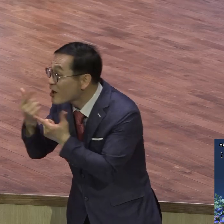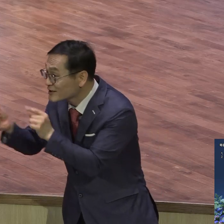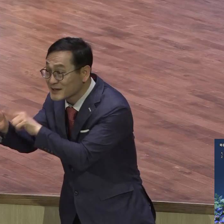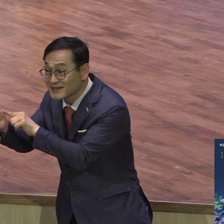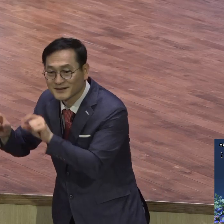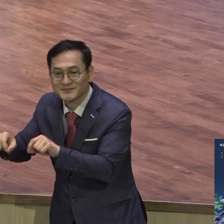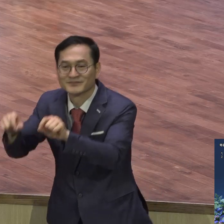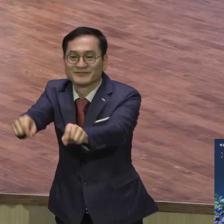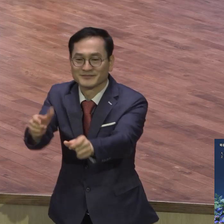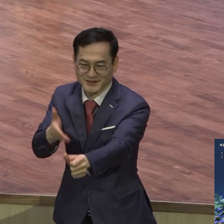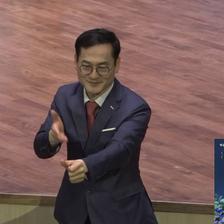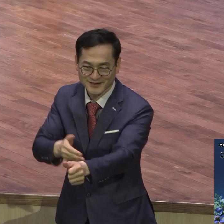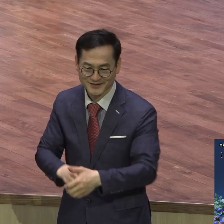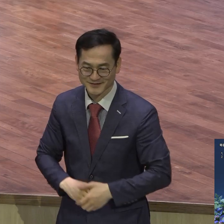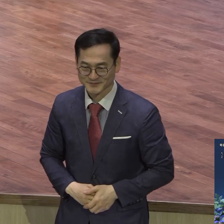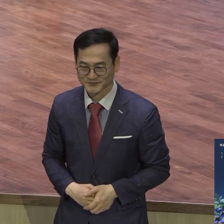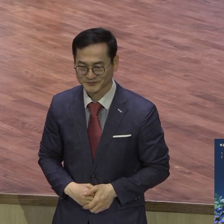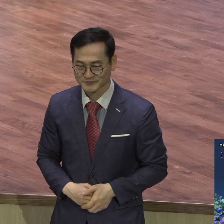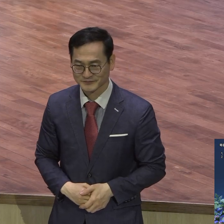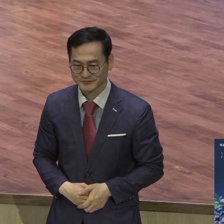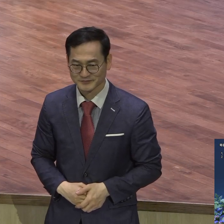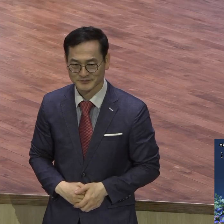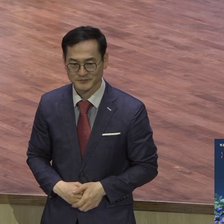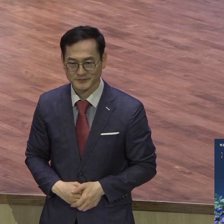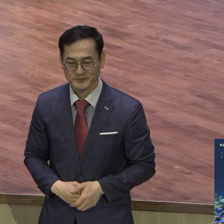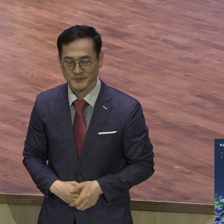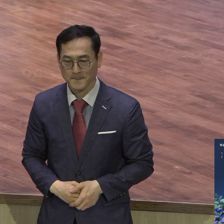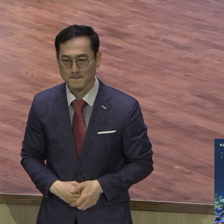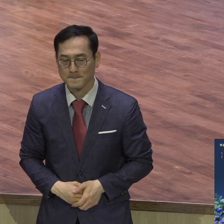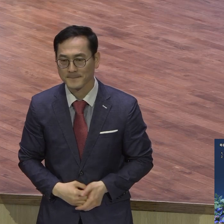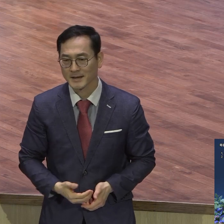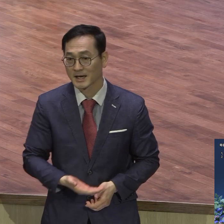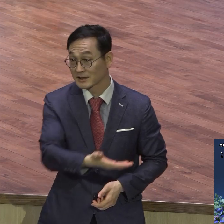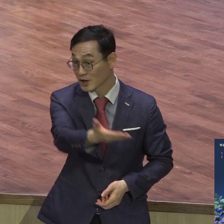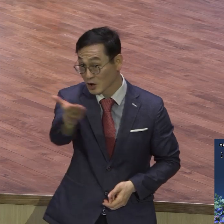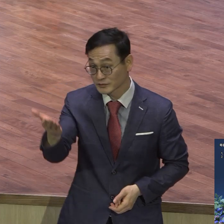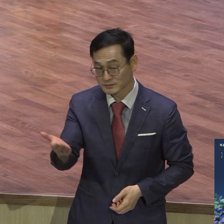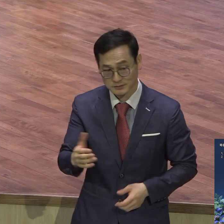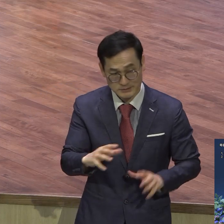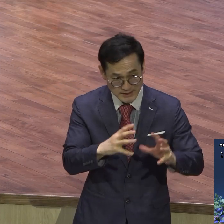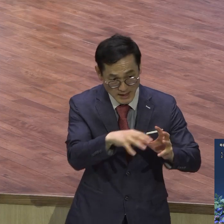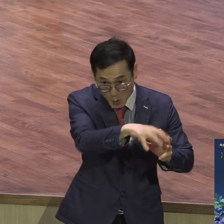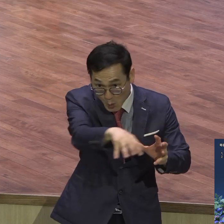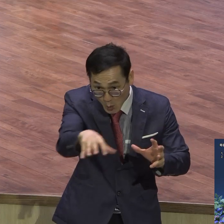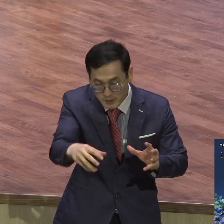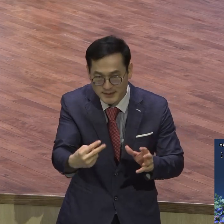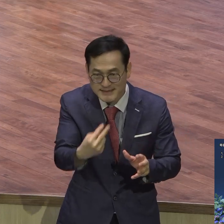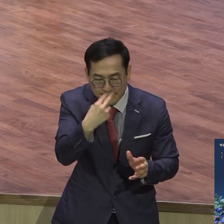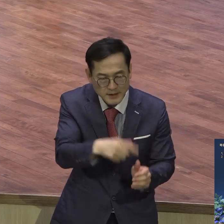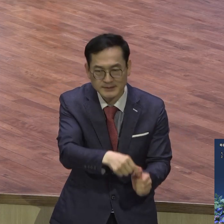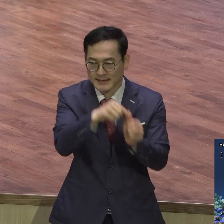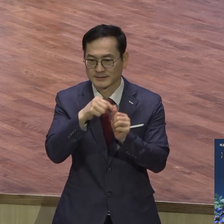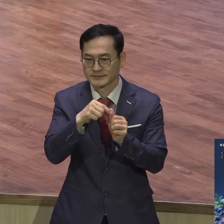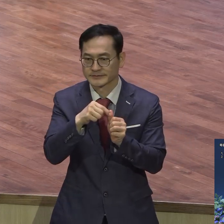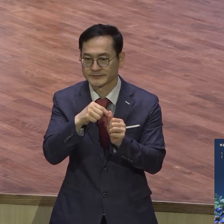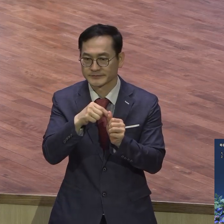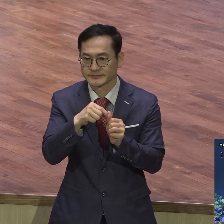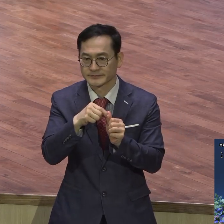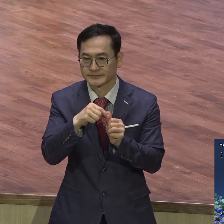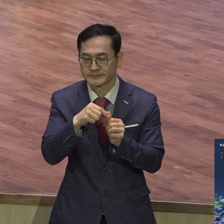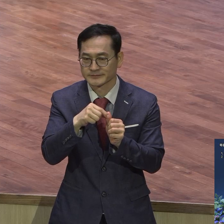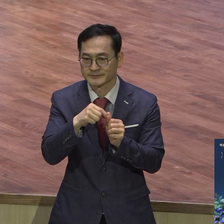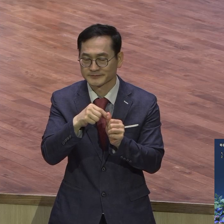바랍니다. 더 나아가서 우리 여러분의 삶의 현장에서 생명살리는 여러분 사역을 통하여